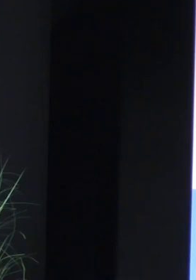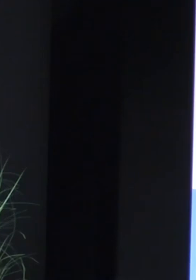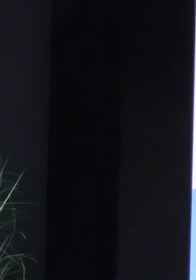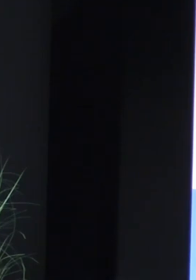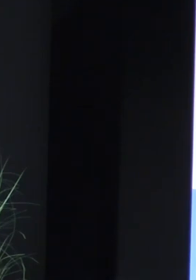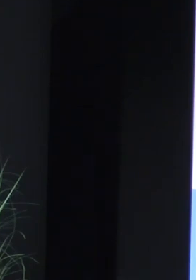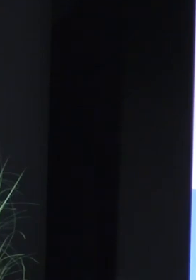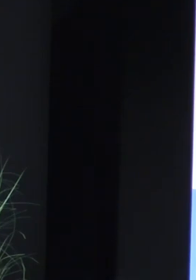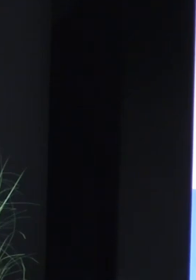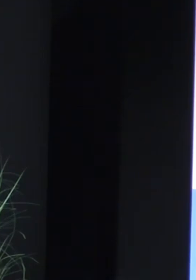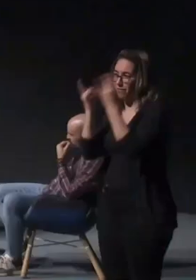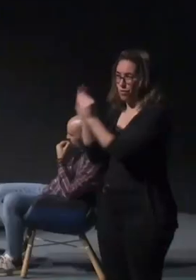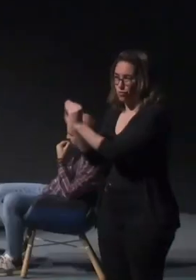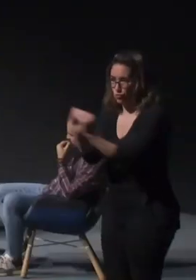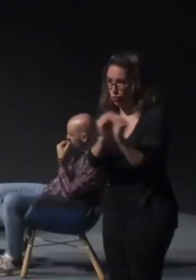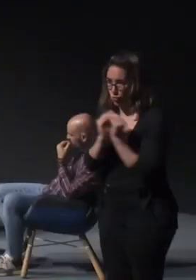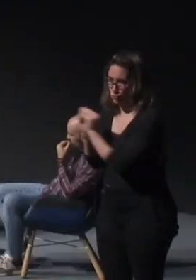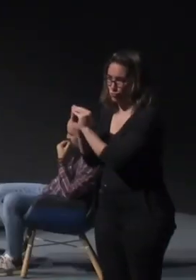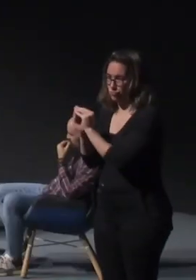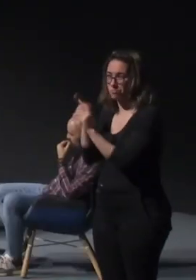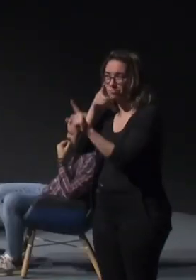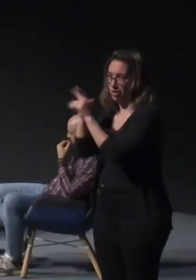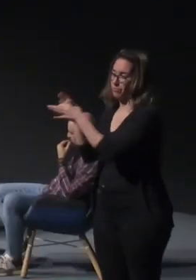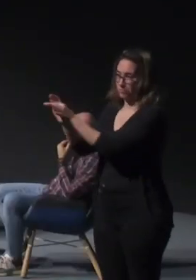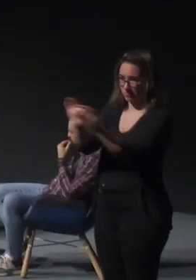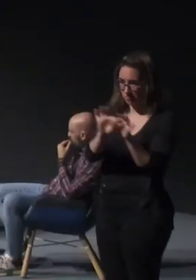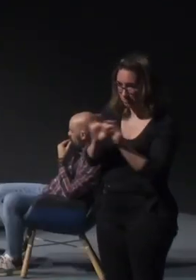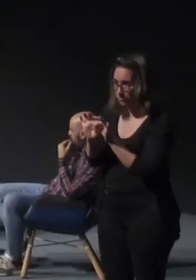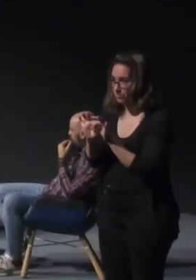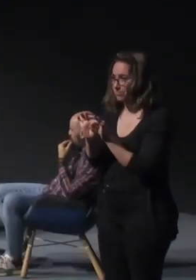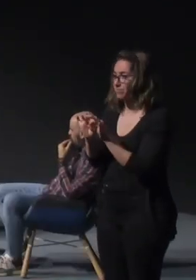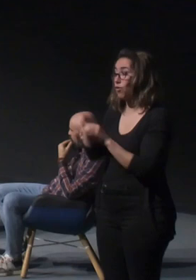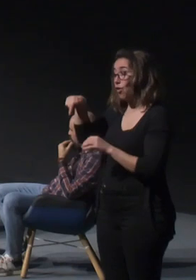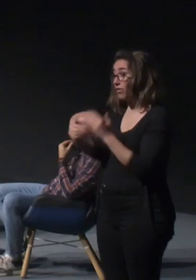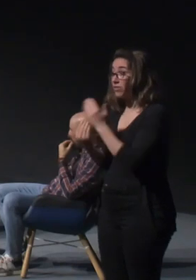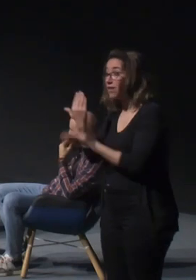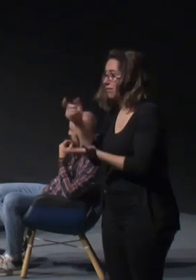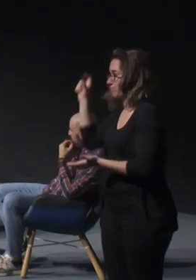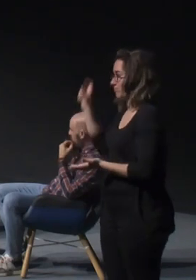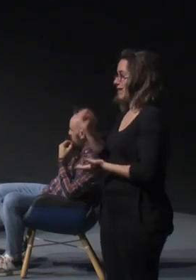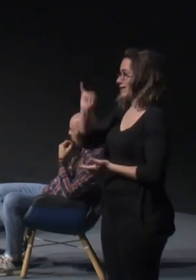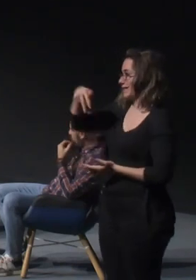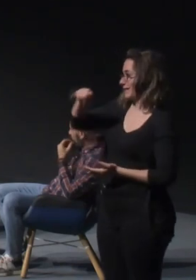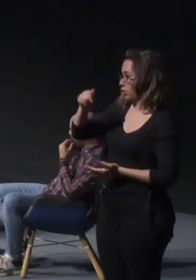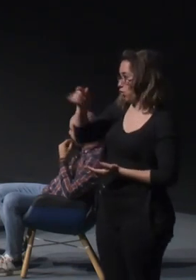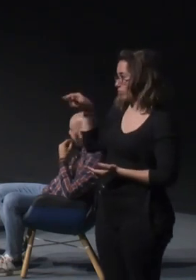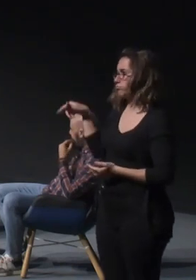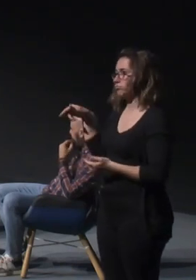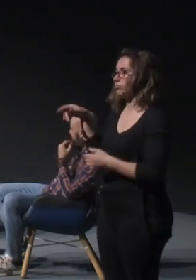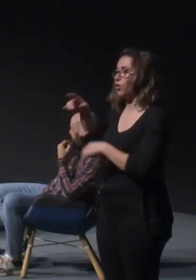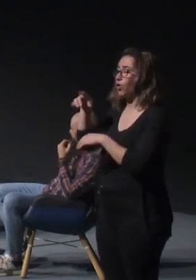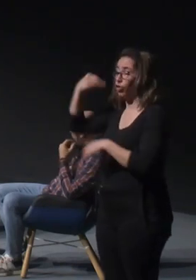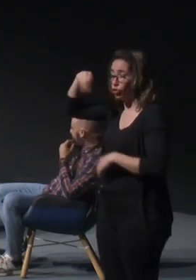las mismas. Para esta ocasión, contamos con la presencia de Íñigo Ochoa de Alda, doctor en psicología y